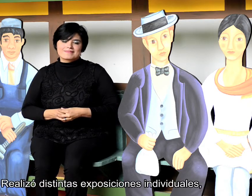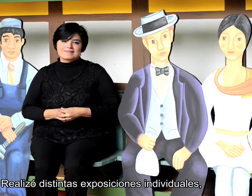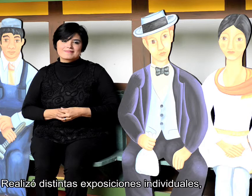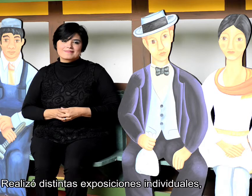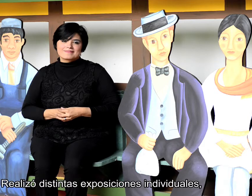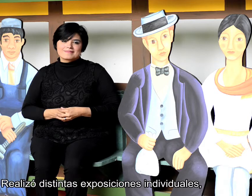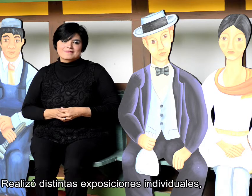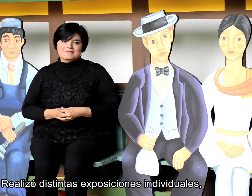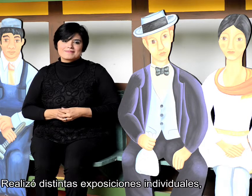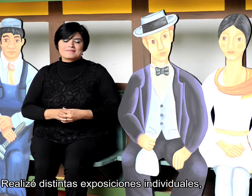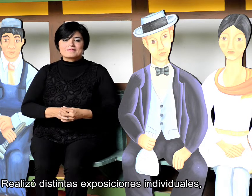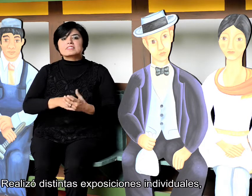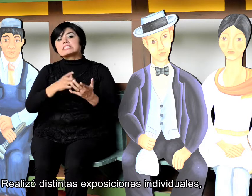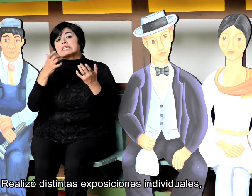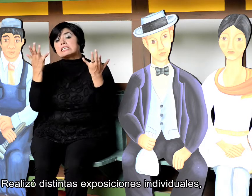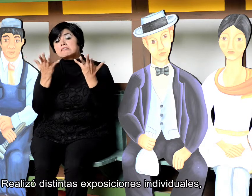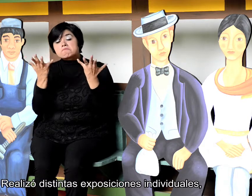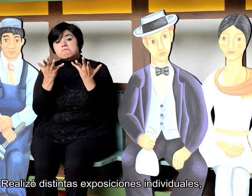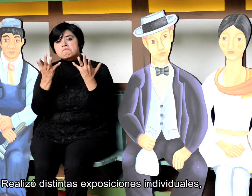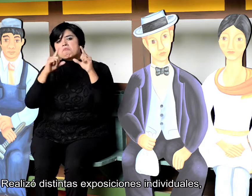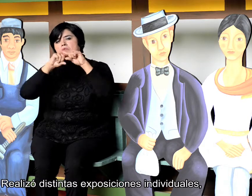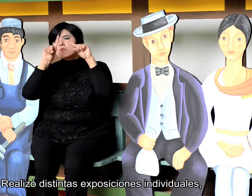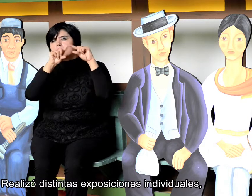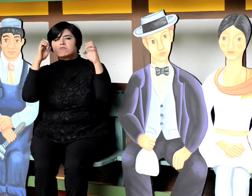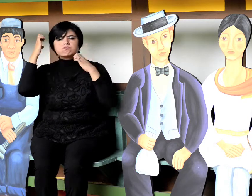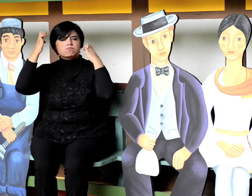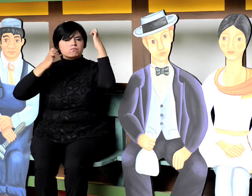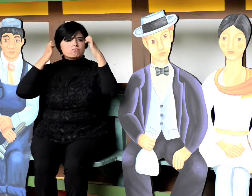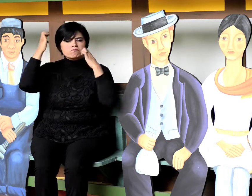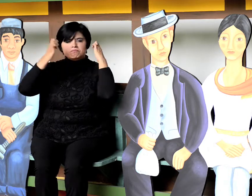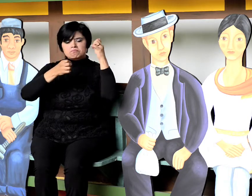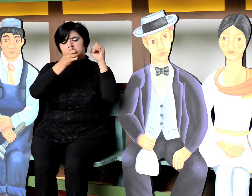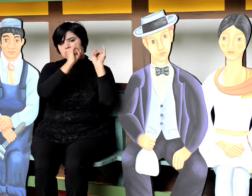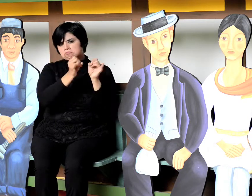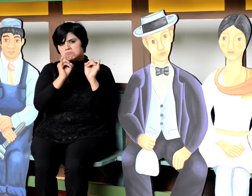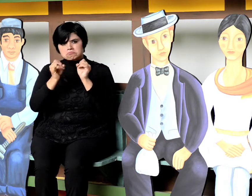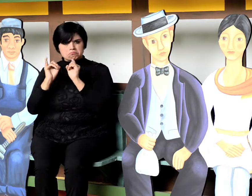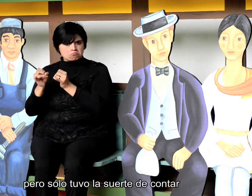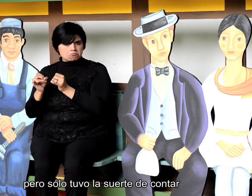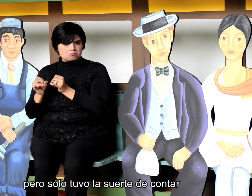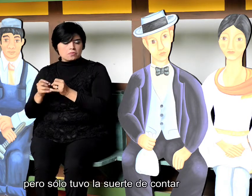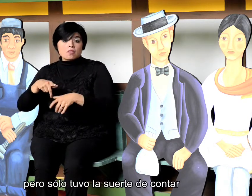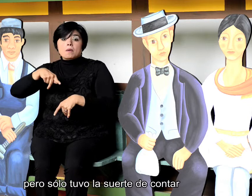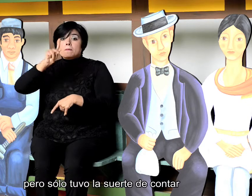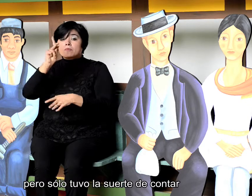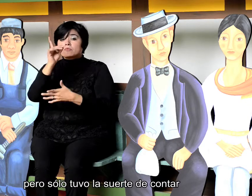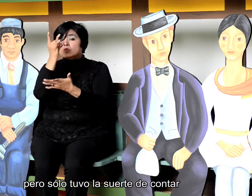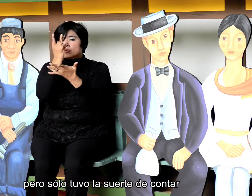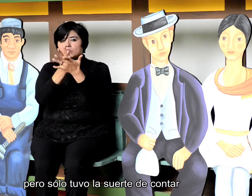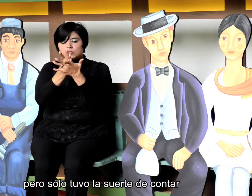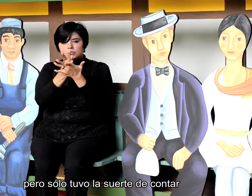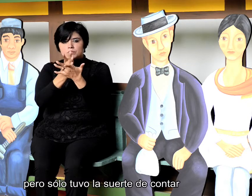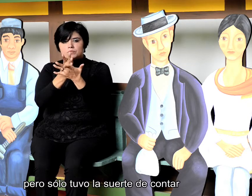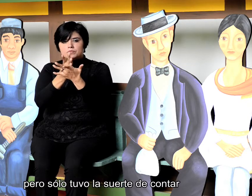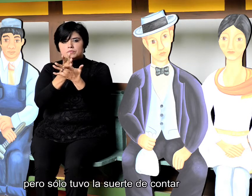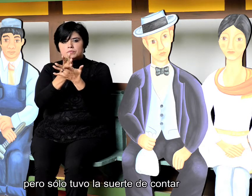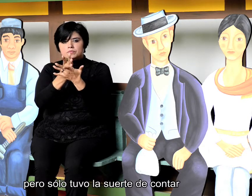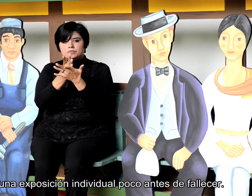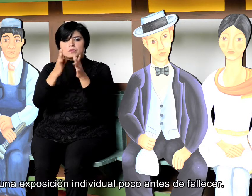Realizó distintas exposiciones individuales, pero solo tuvo la suerte de contar con